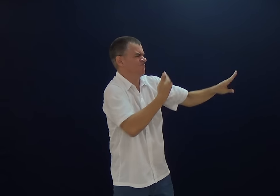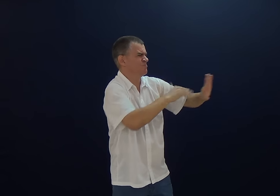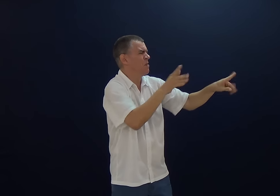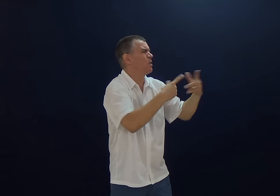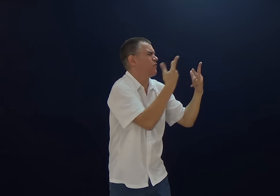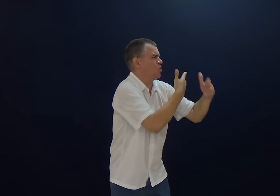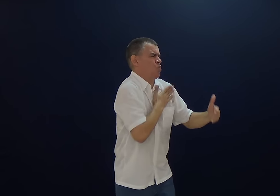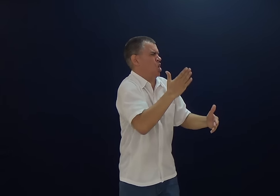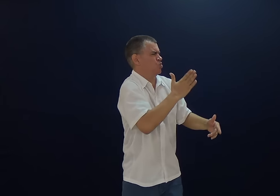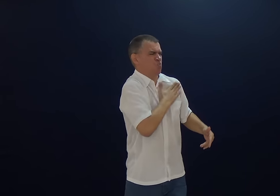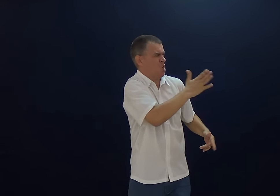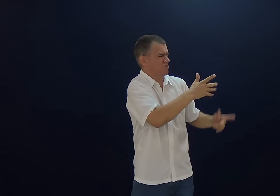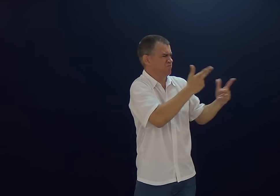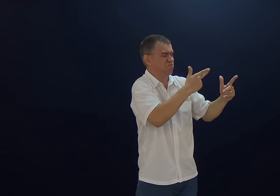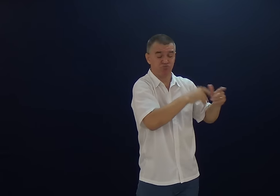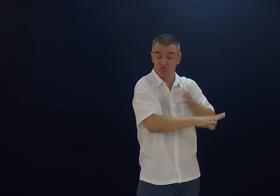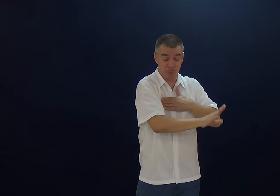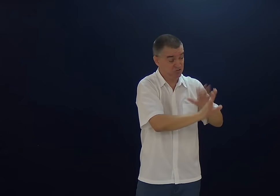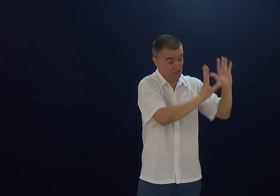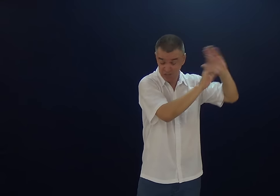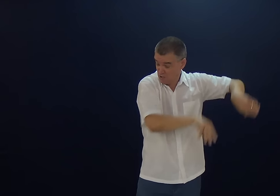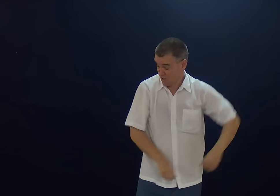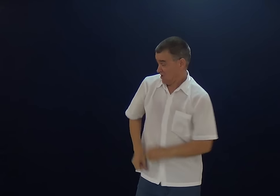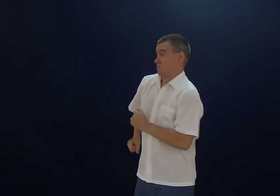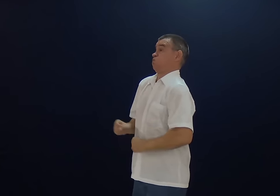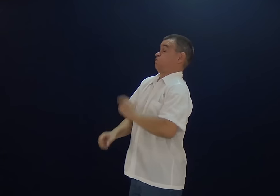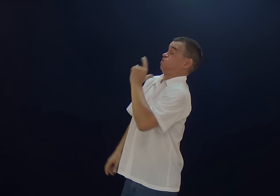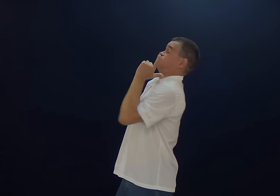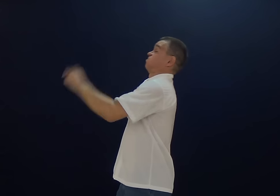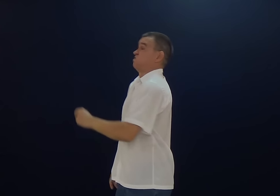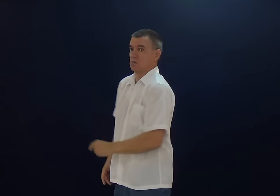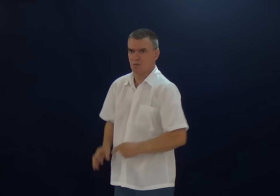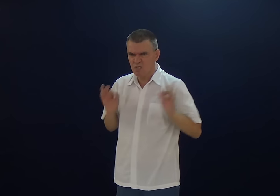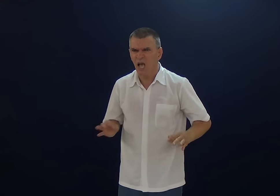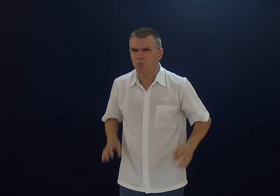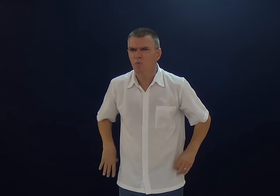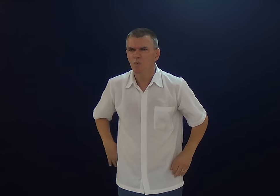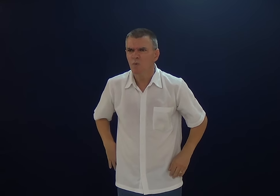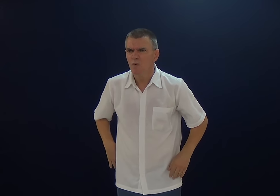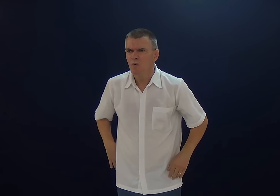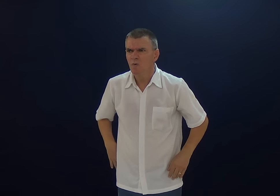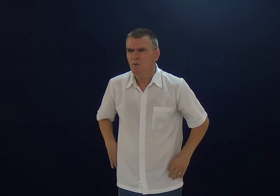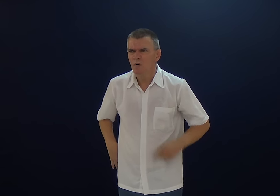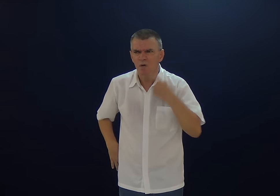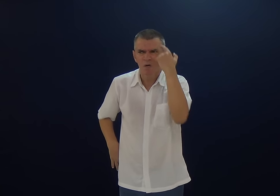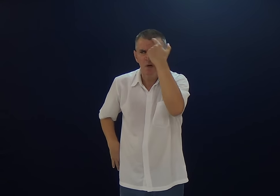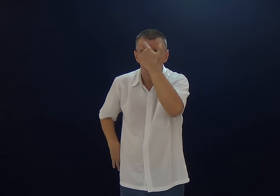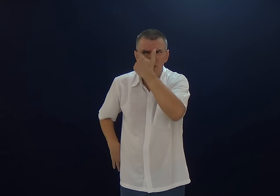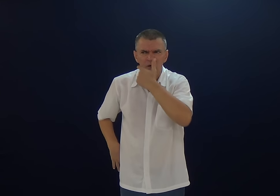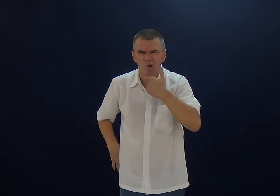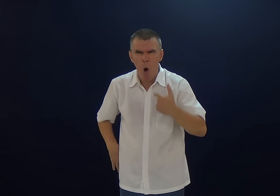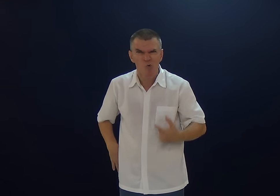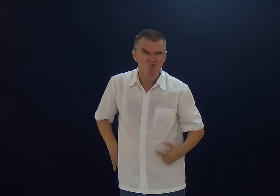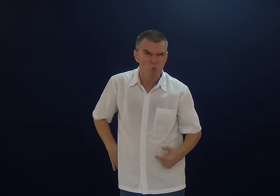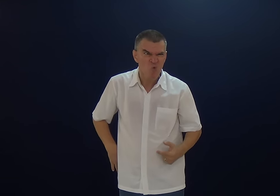fofoca quando você perceber a fofoca você pode dizer pode ser sincero Desculpa eu não gosto desse tipo de fofoca eu não gosto dessas